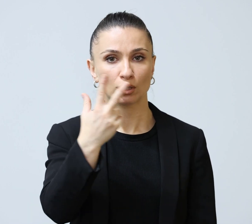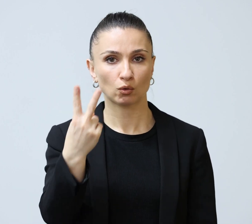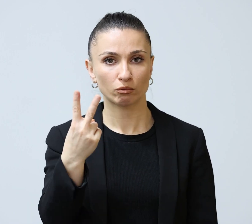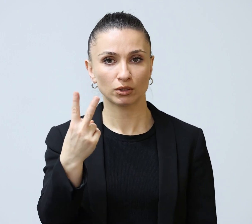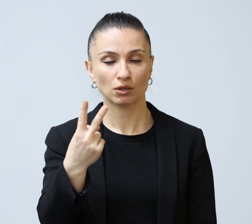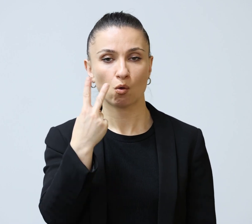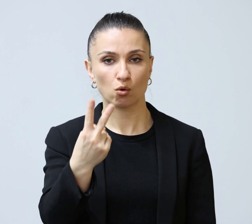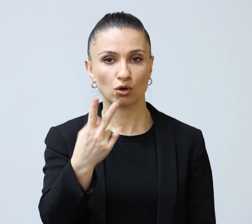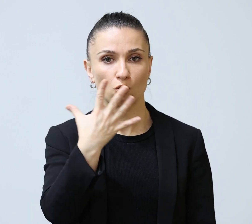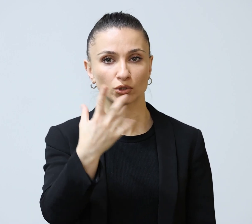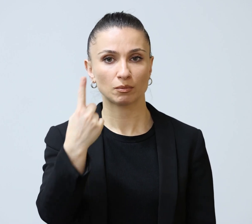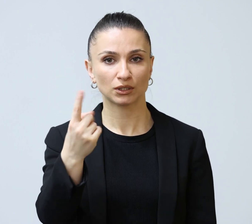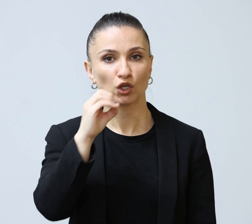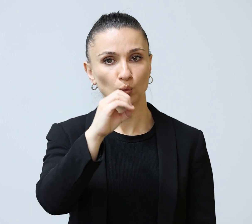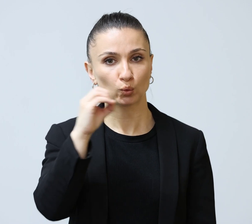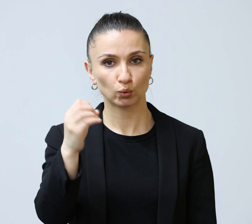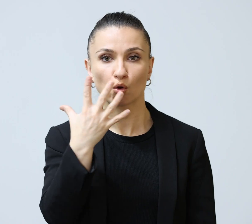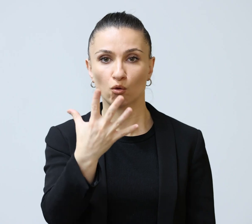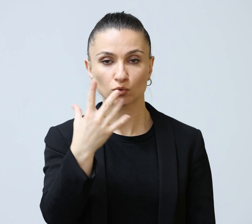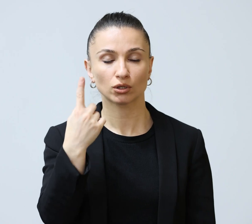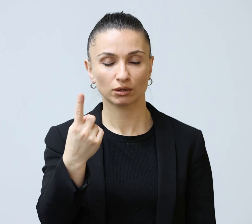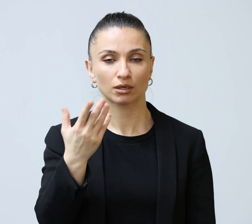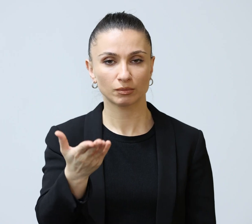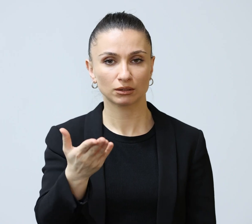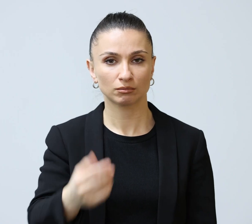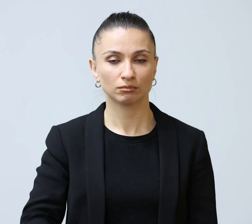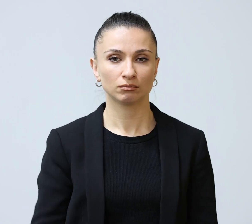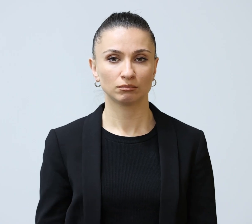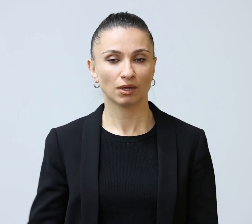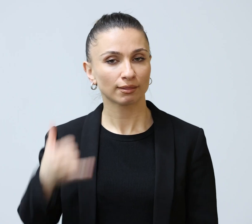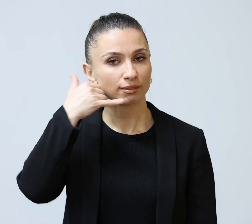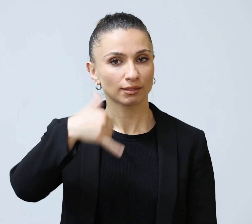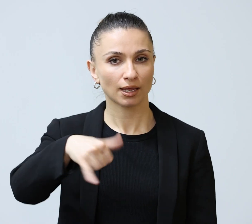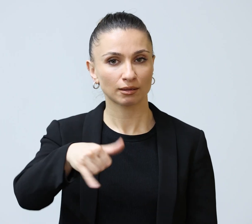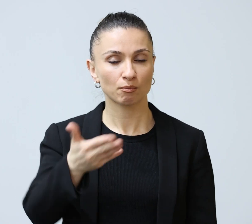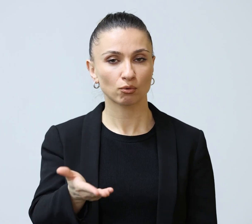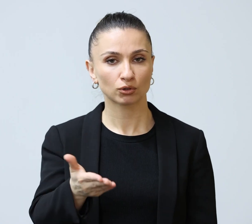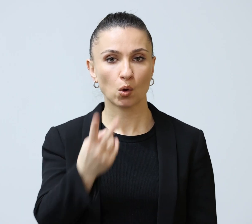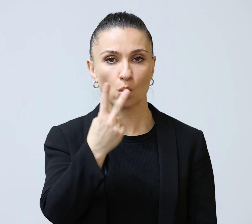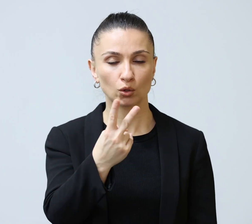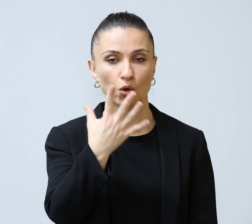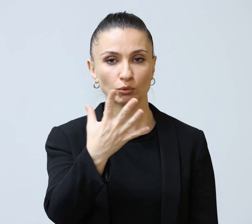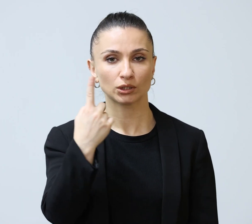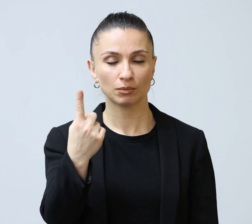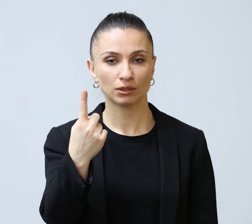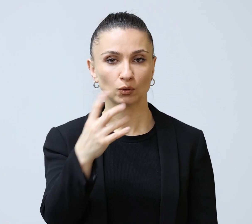Ինչպես որոշես, թե ում օգտին քվեարկես։ Հեռուստատեսության և ընտանիքիդ անդամների օգնությամբ իմացիր ընտրություններին